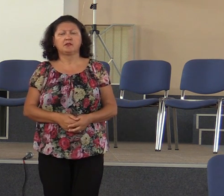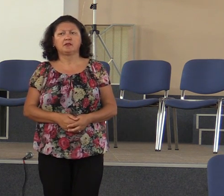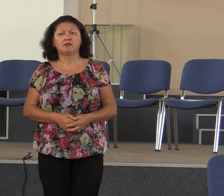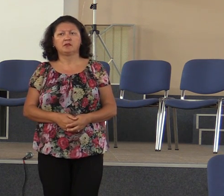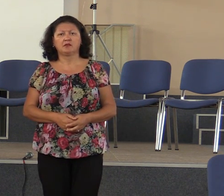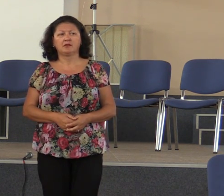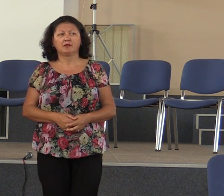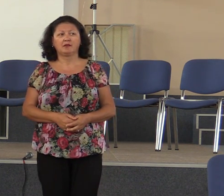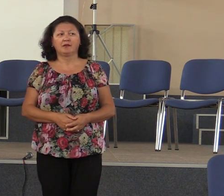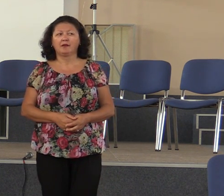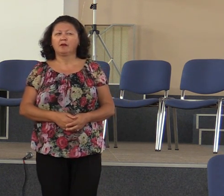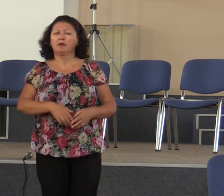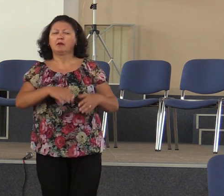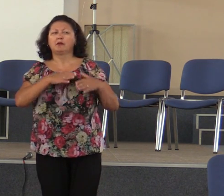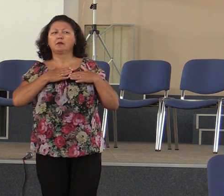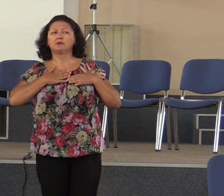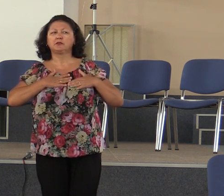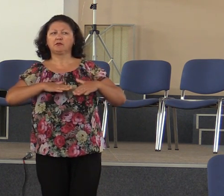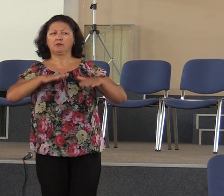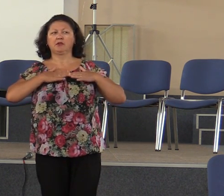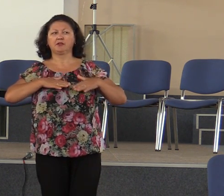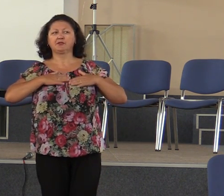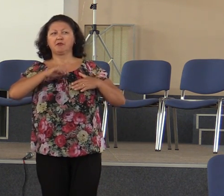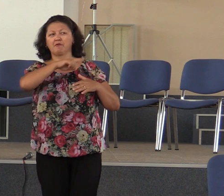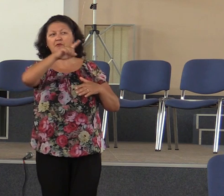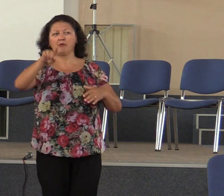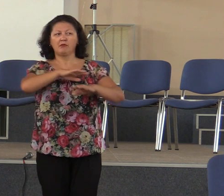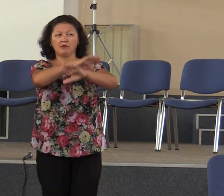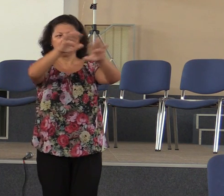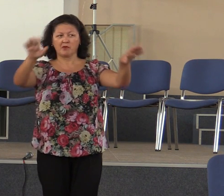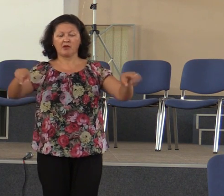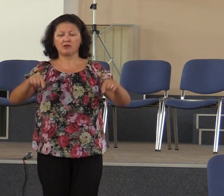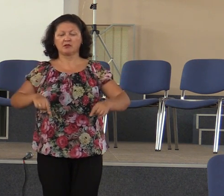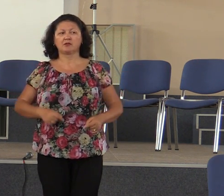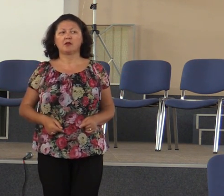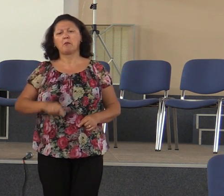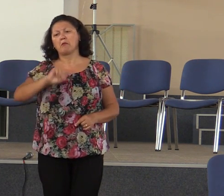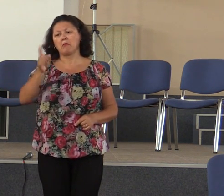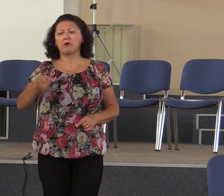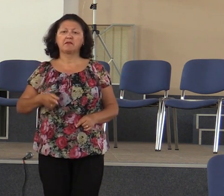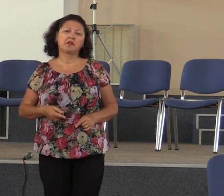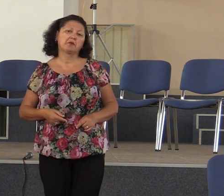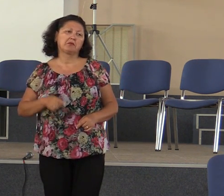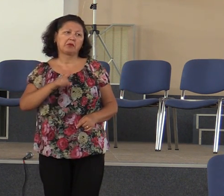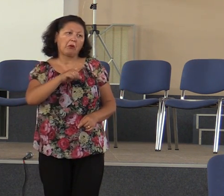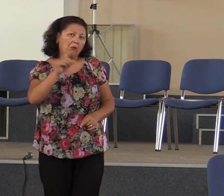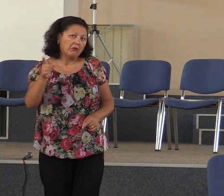Ce ați prețui dumneavoastră în lumea aceasta? Poate că unii dintre dumneavoastră ar prețui un ochi,